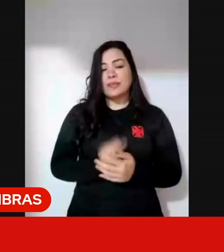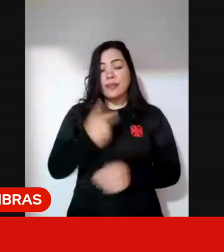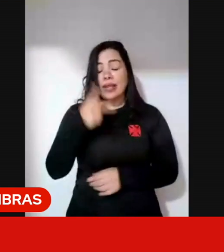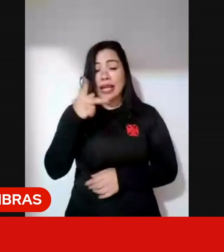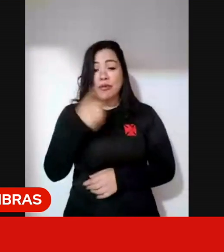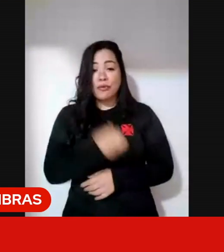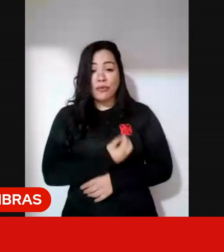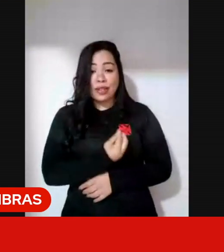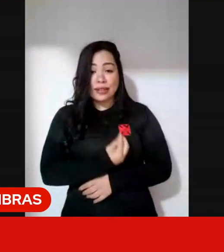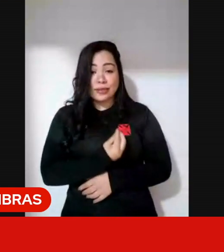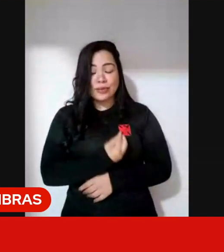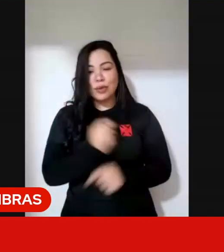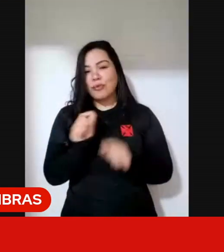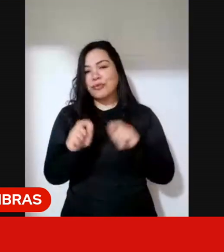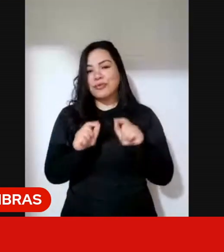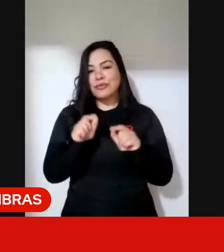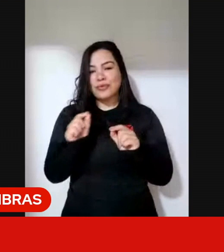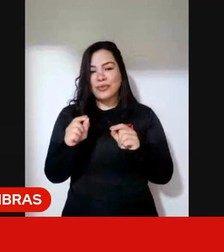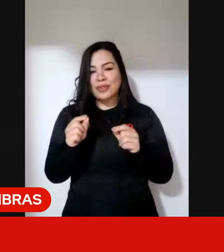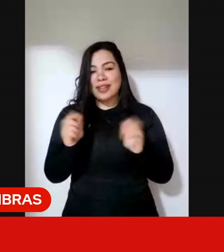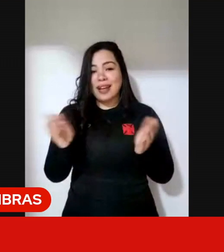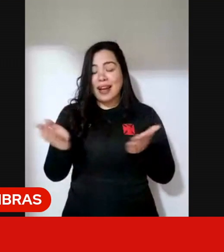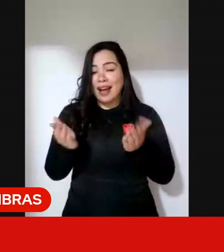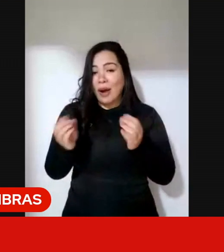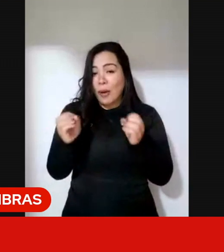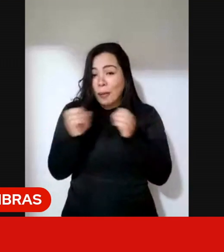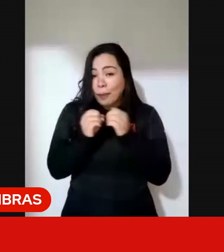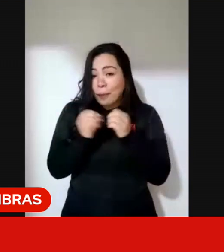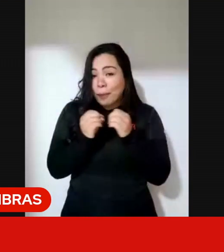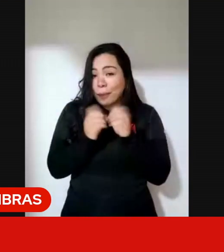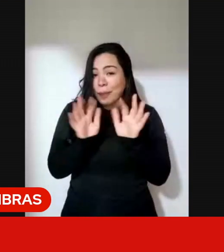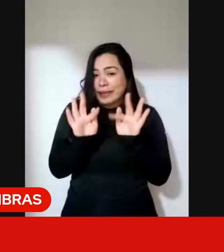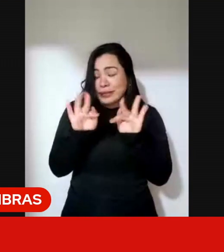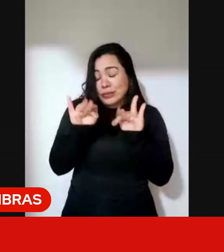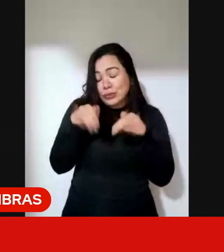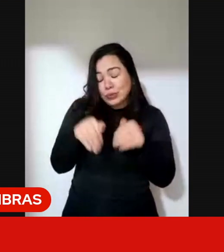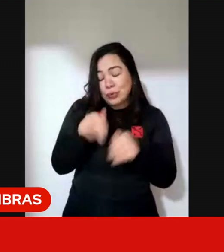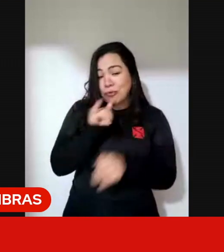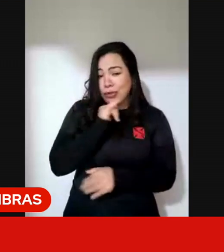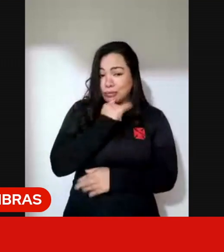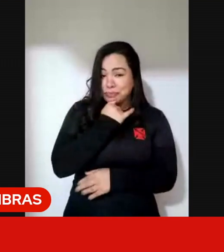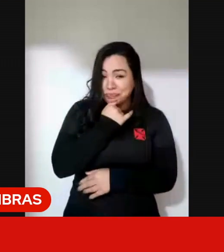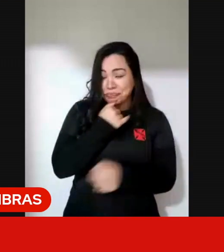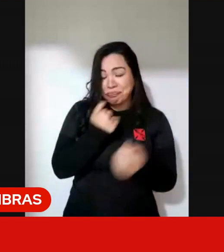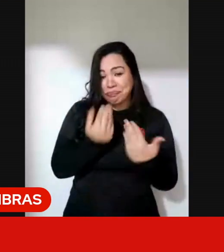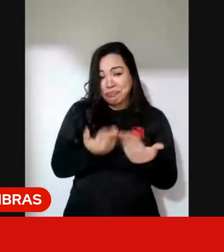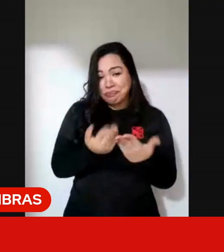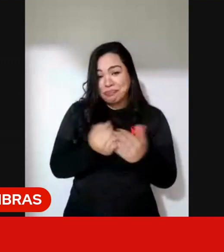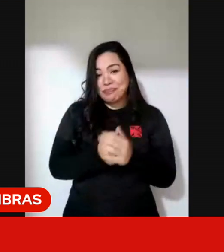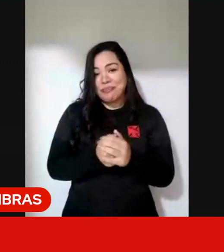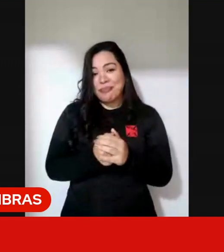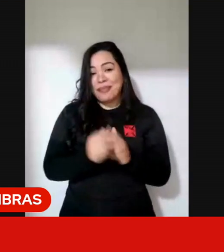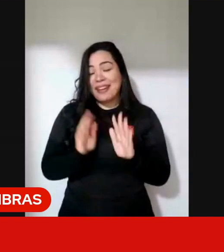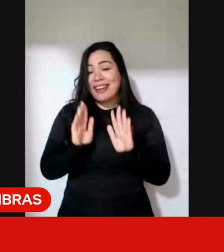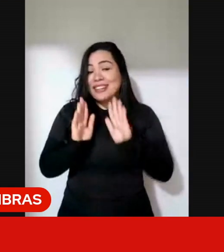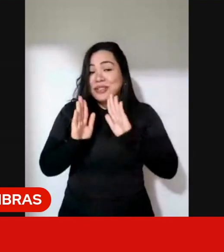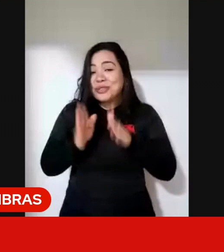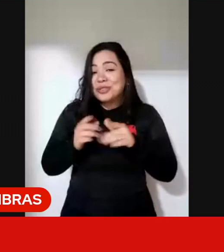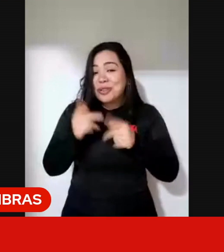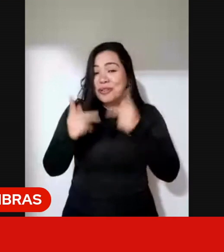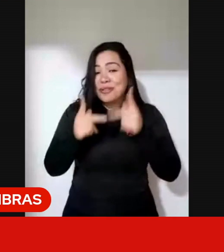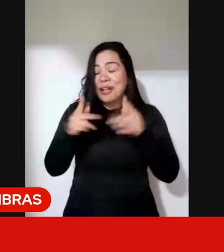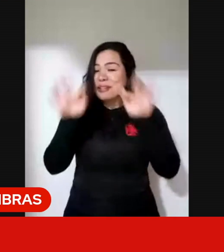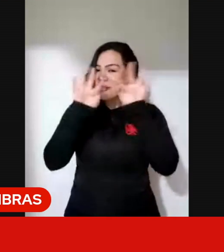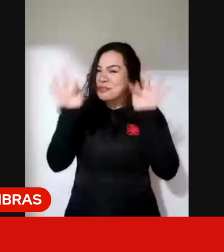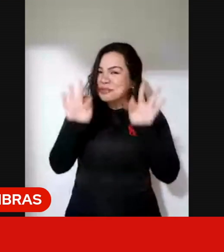vida, a gente já vai se aproximando aqui do nosso final. E já adianto que fiquei muito